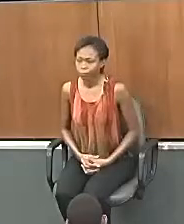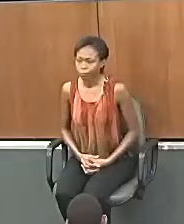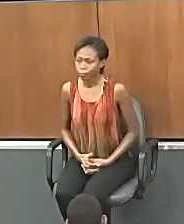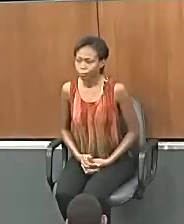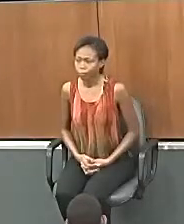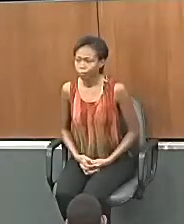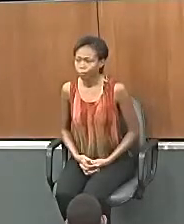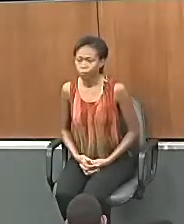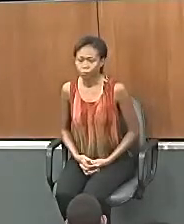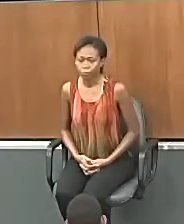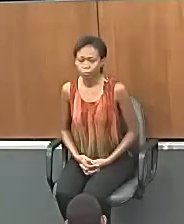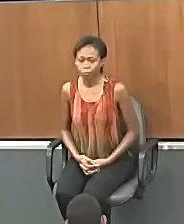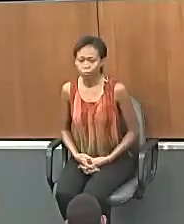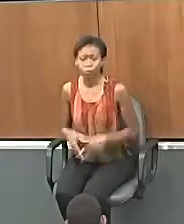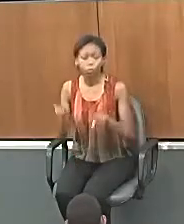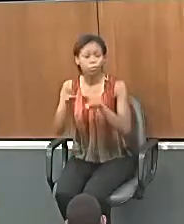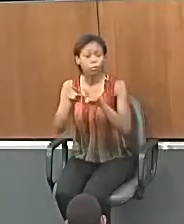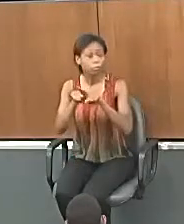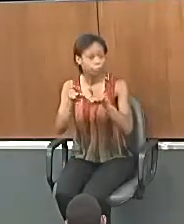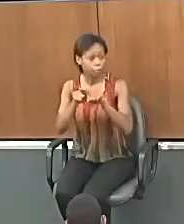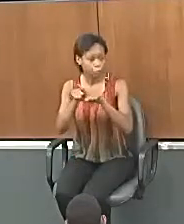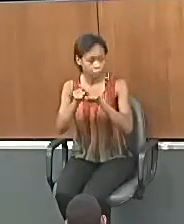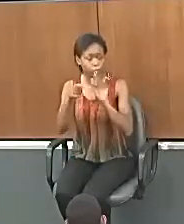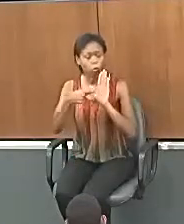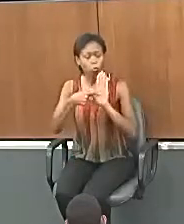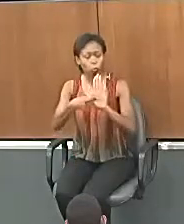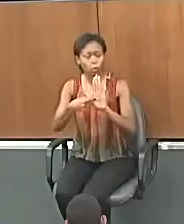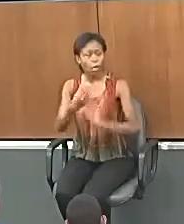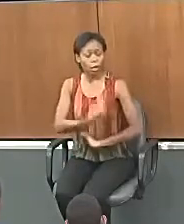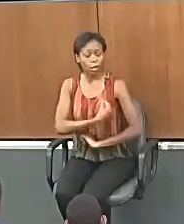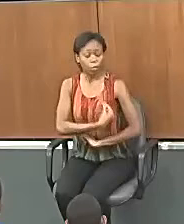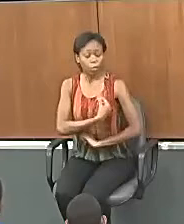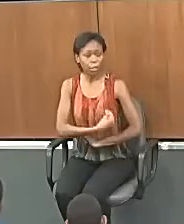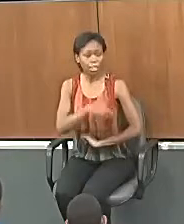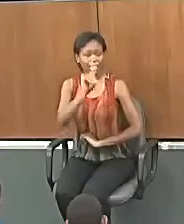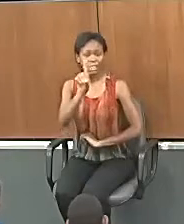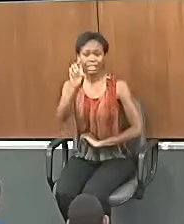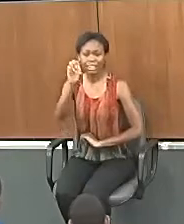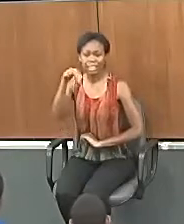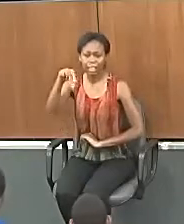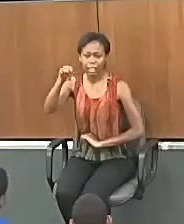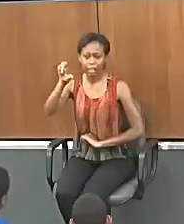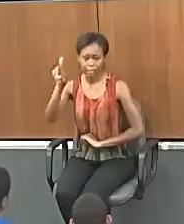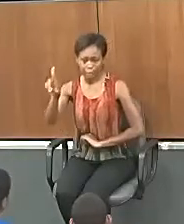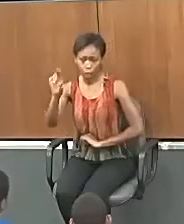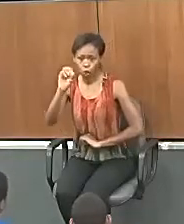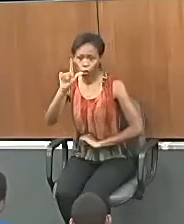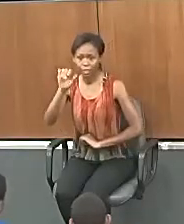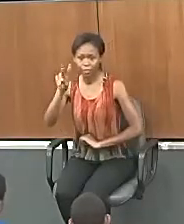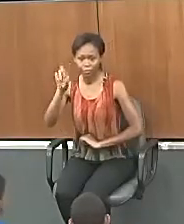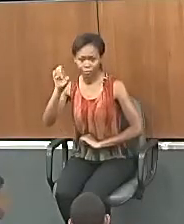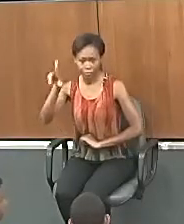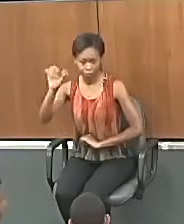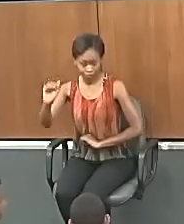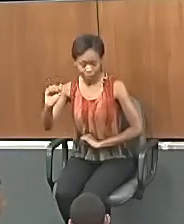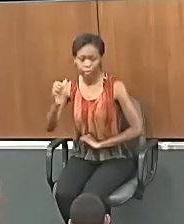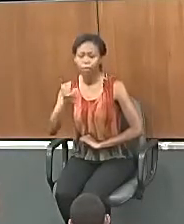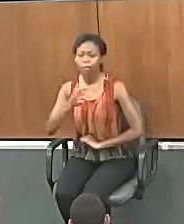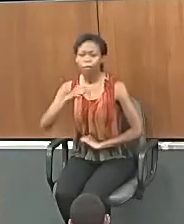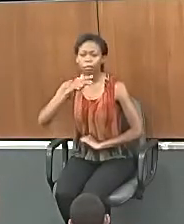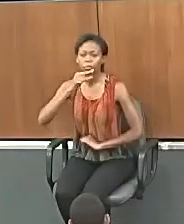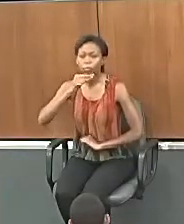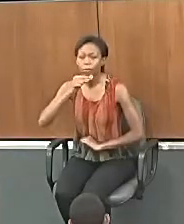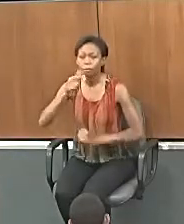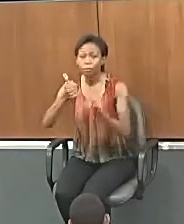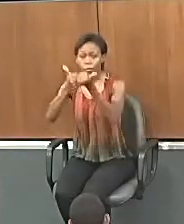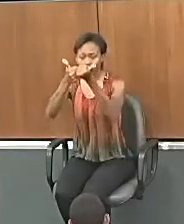e registrando também é a presença de dener oliveira vasconcelos vice-presidente da federação